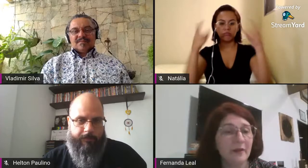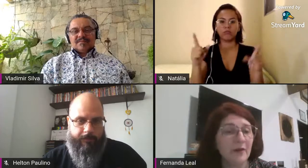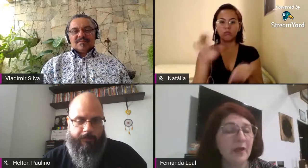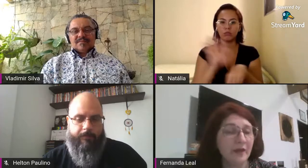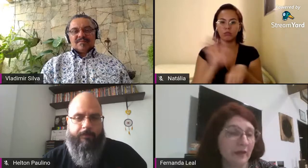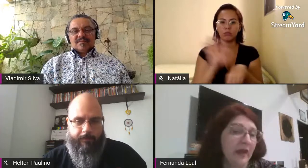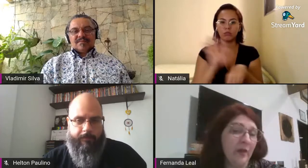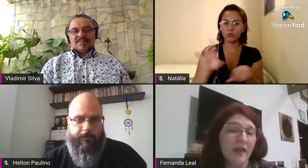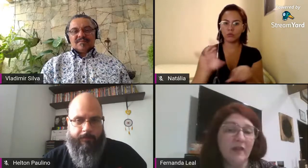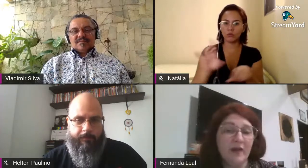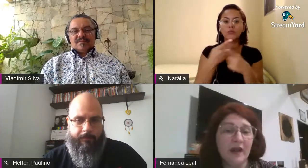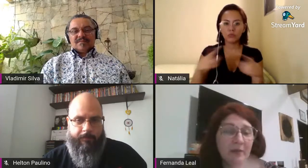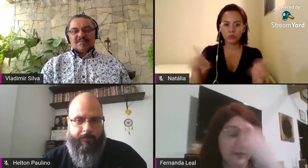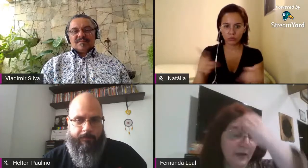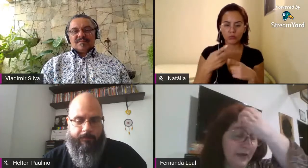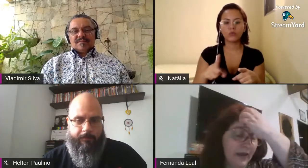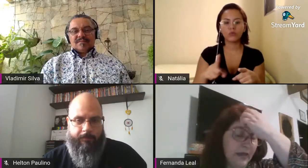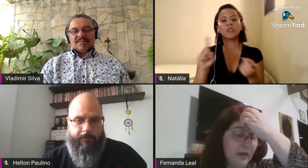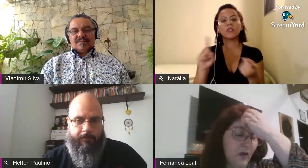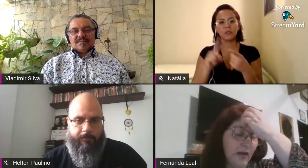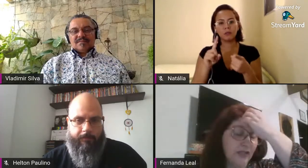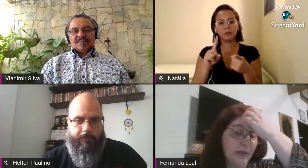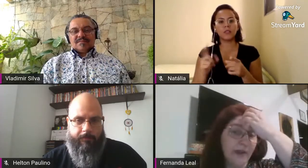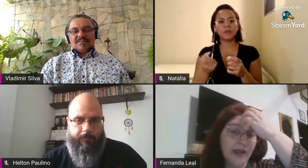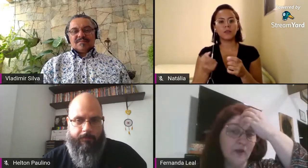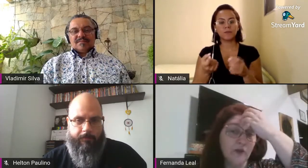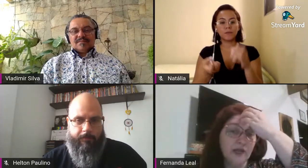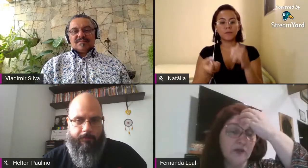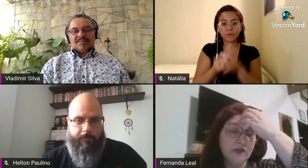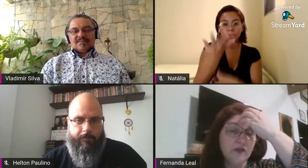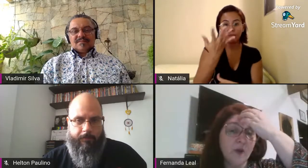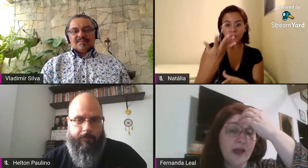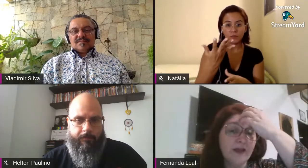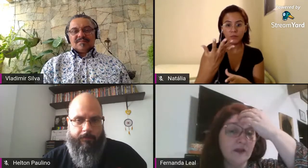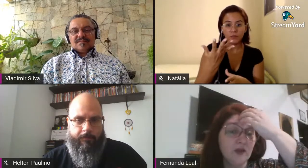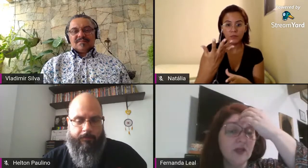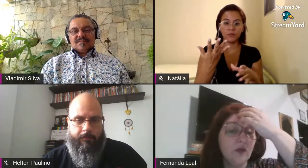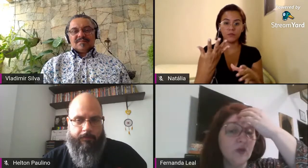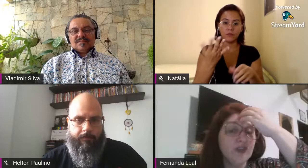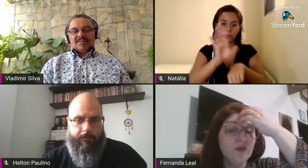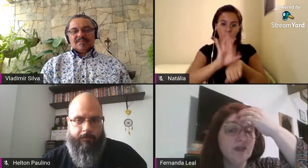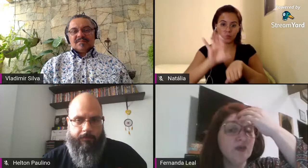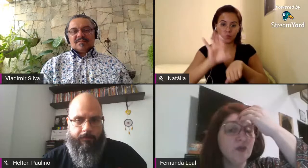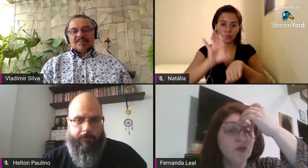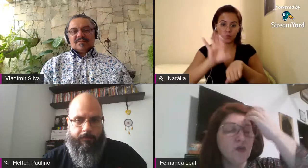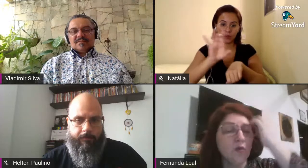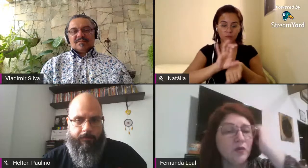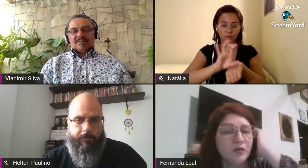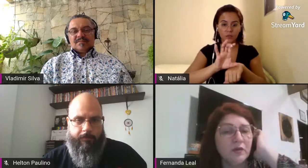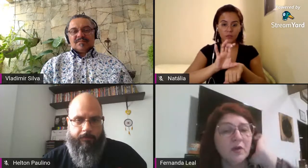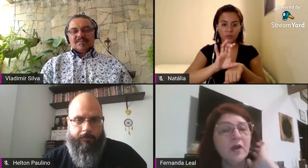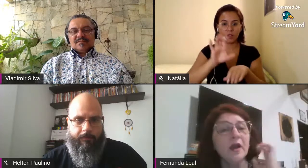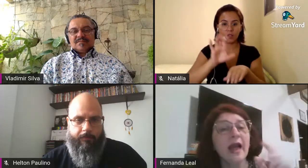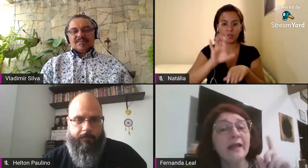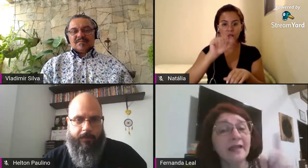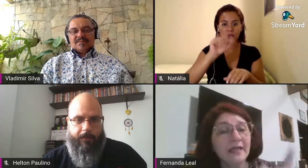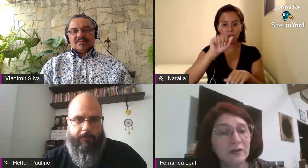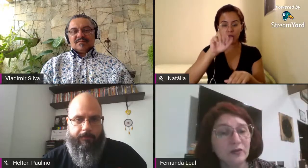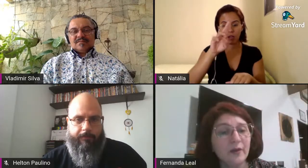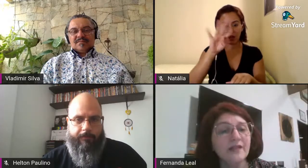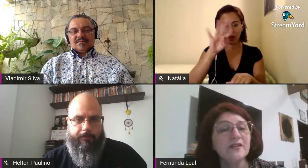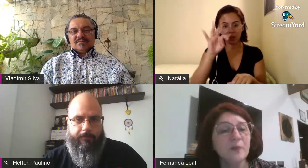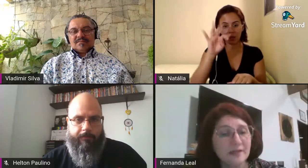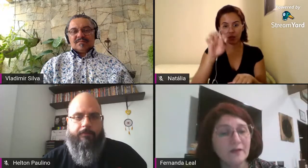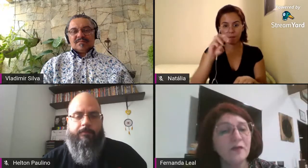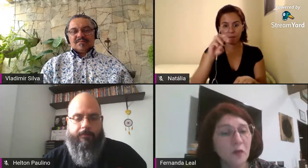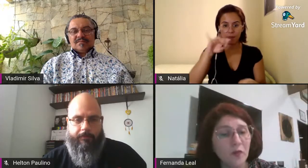mídia. E aí eu queria falar, colocar já para Elton, para ele nos informar. Acredito que não, hoje não seja o único curso, acredito,